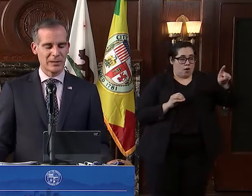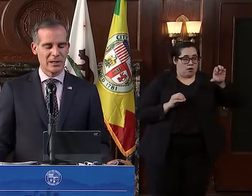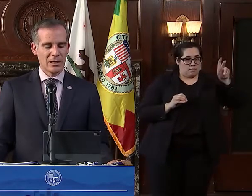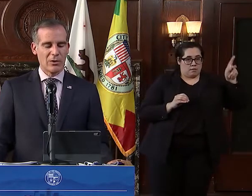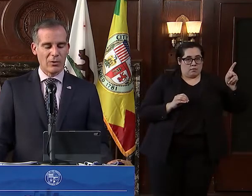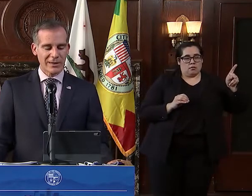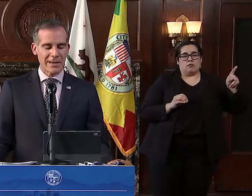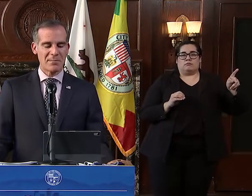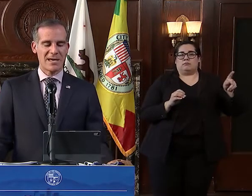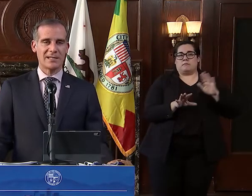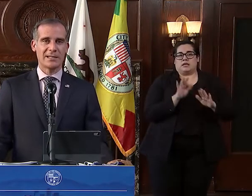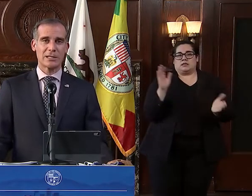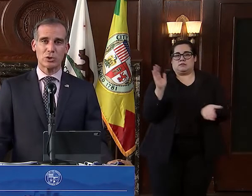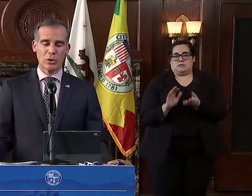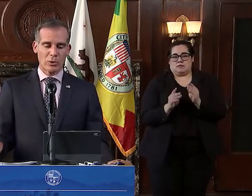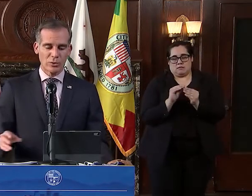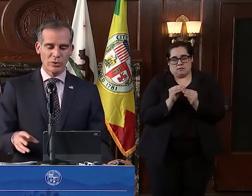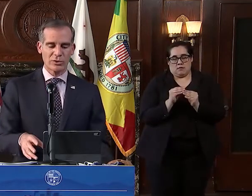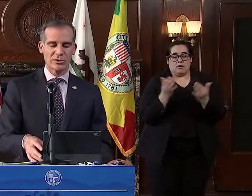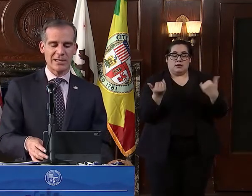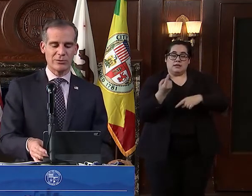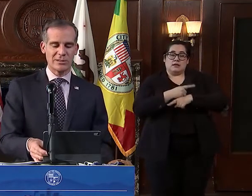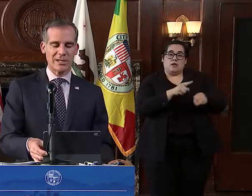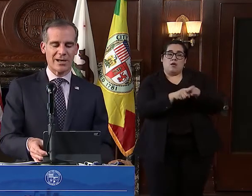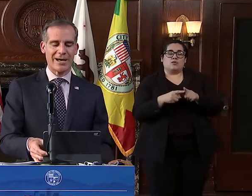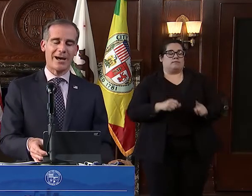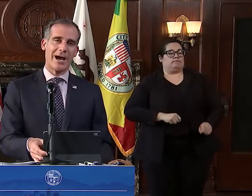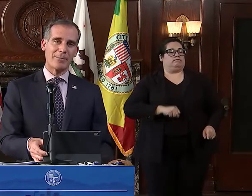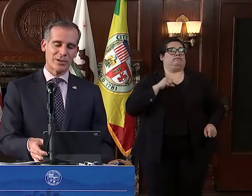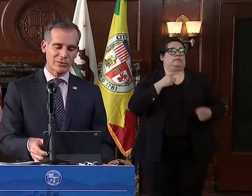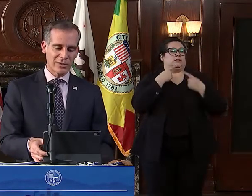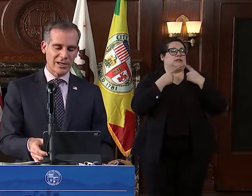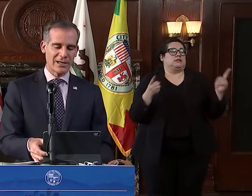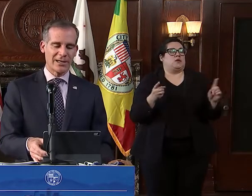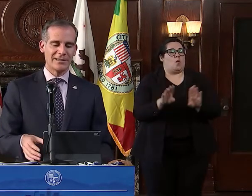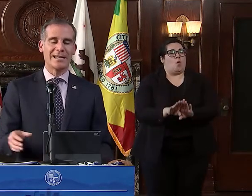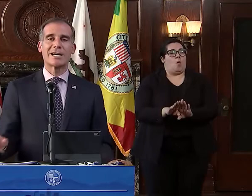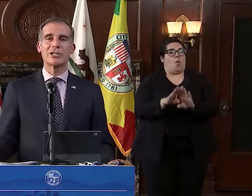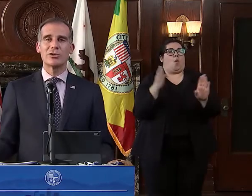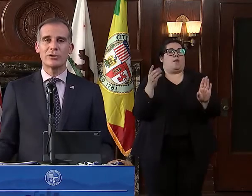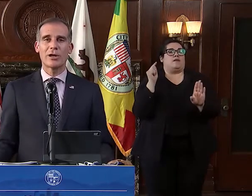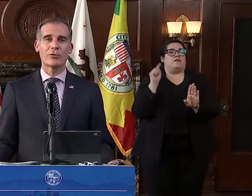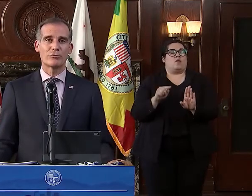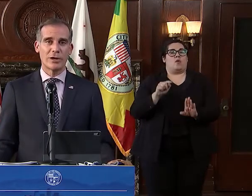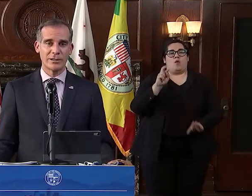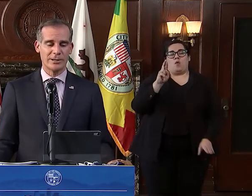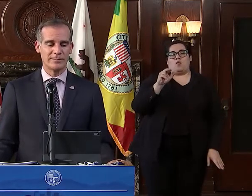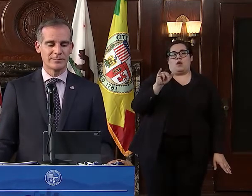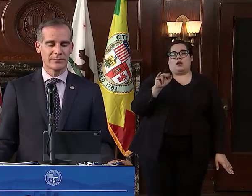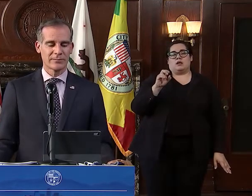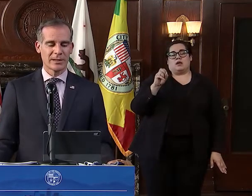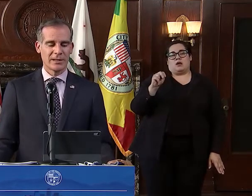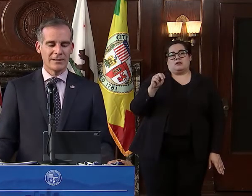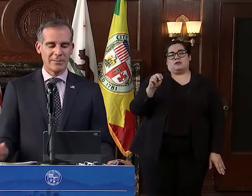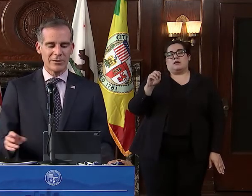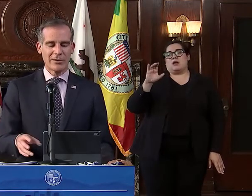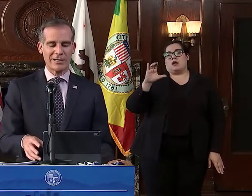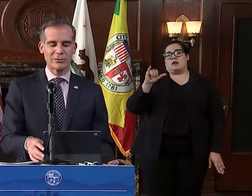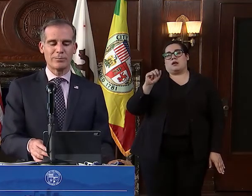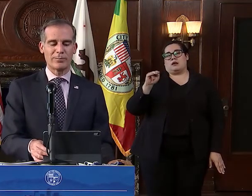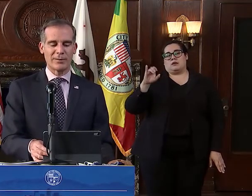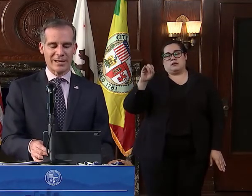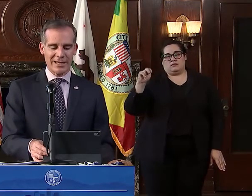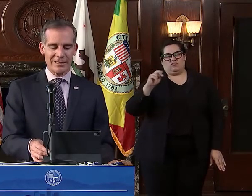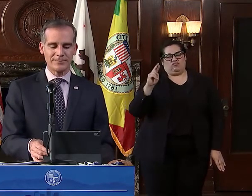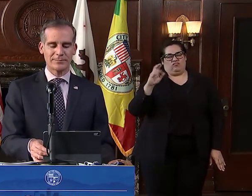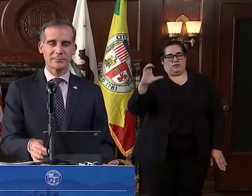personas. Hoy también estoy orgulloso de anunciar la apertura del Cañón Runyon. Debido a